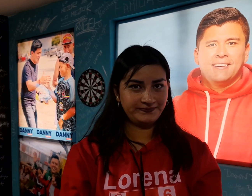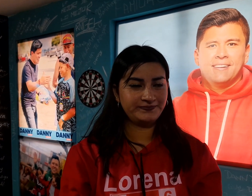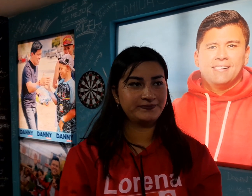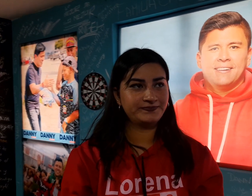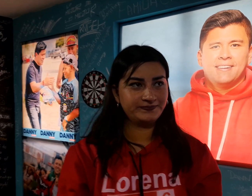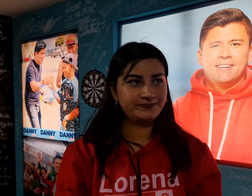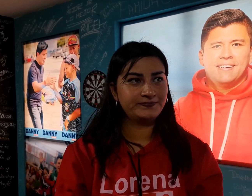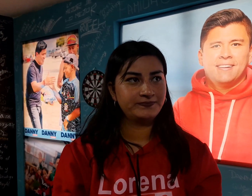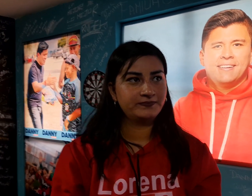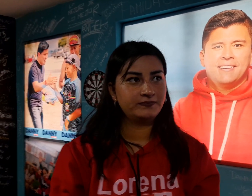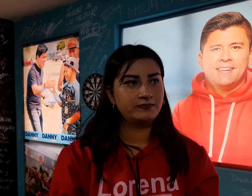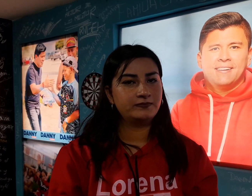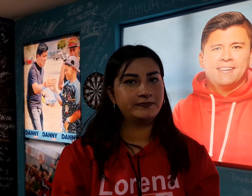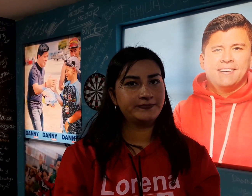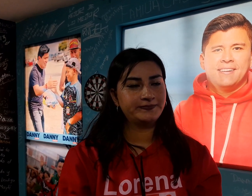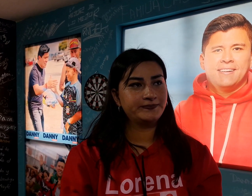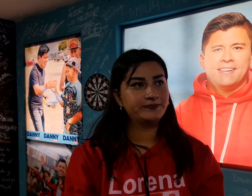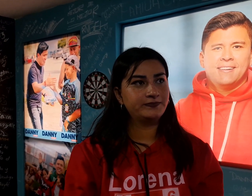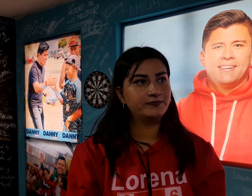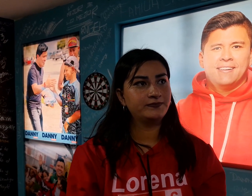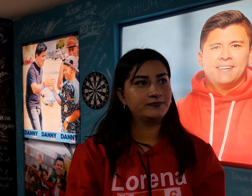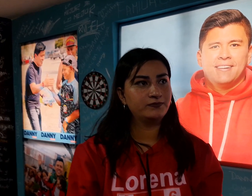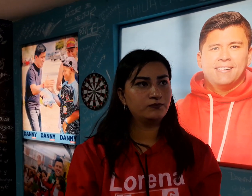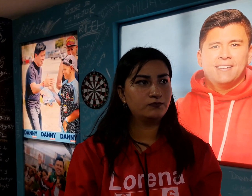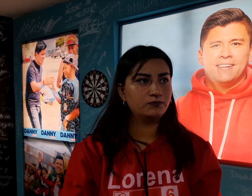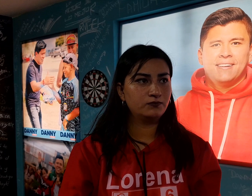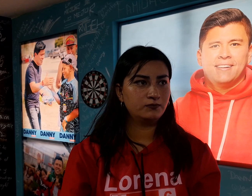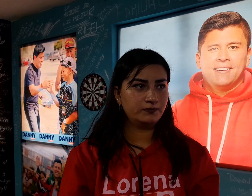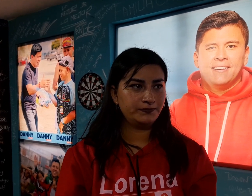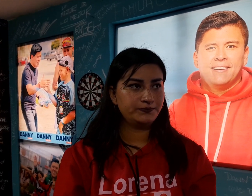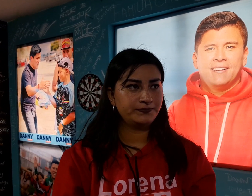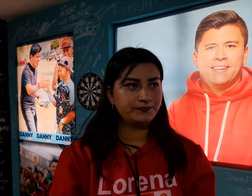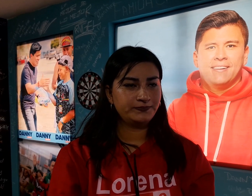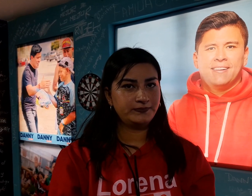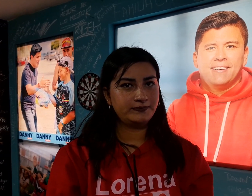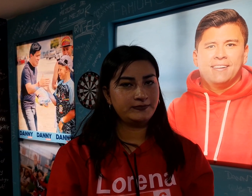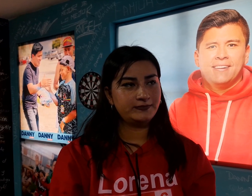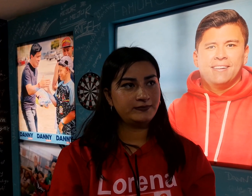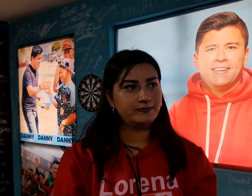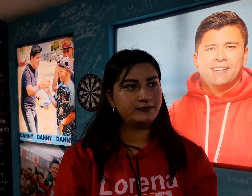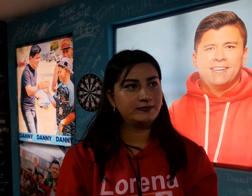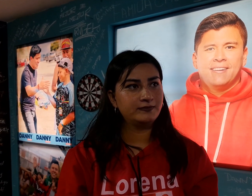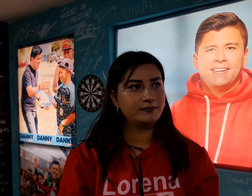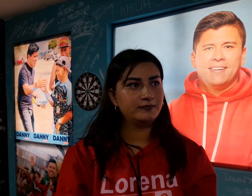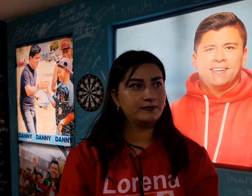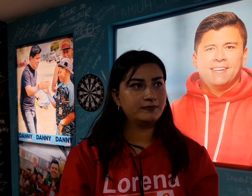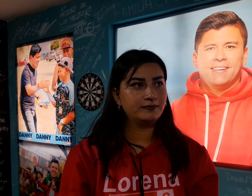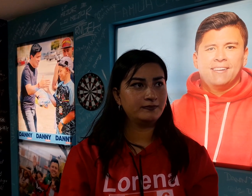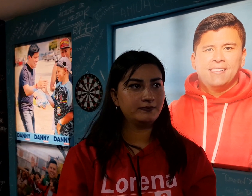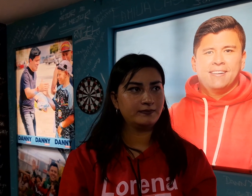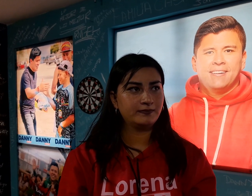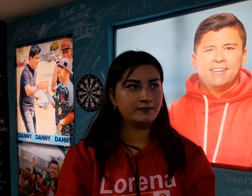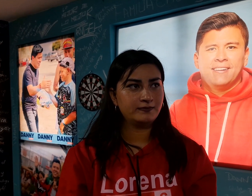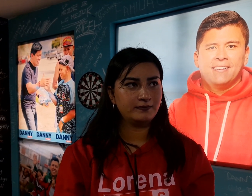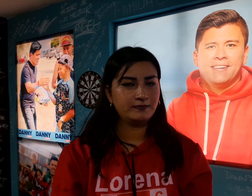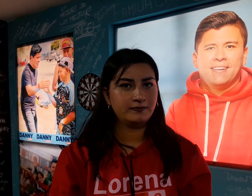¿Qué debemos hacer todos para acortar las brechas que tenemos para, por ejemplo,